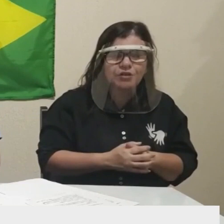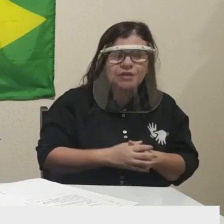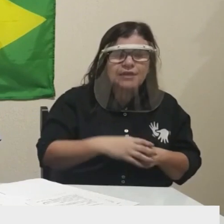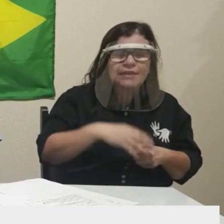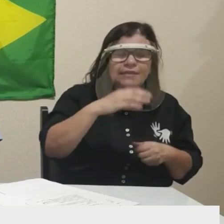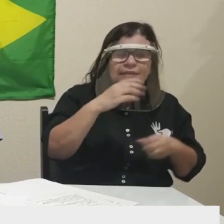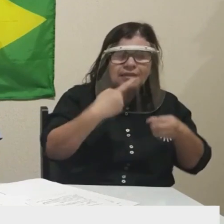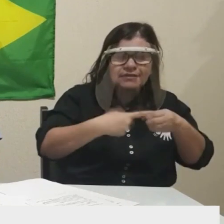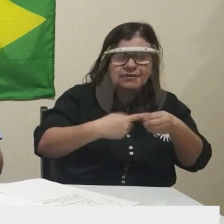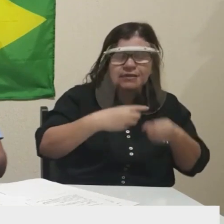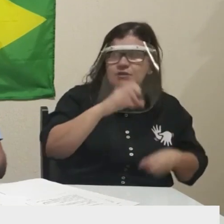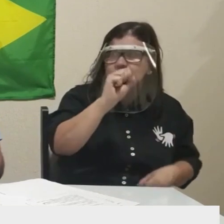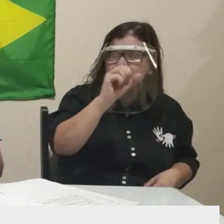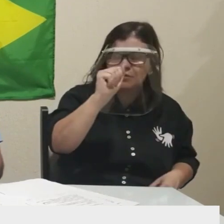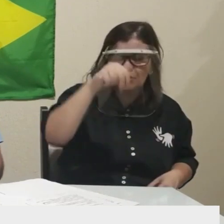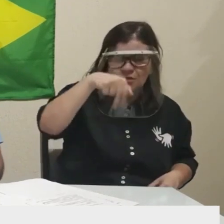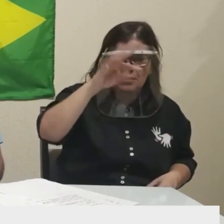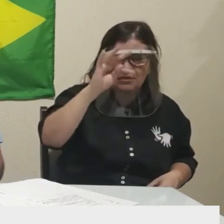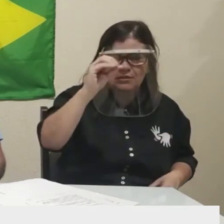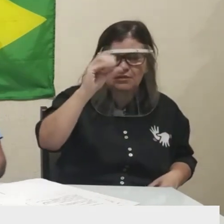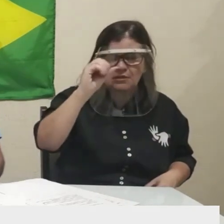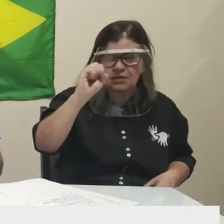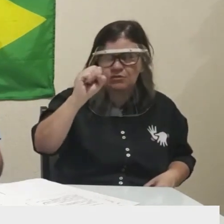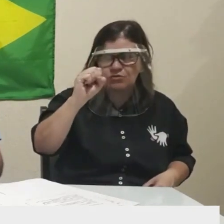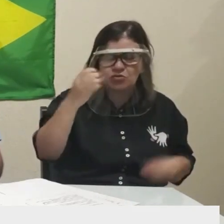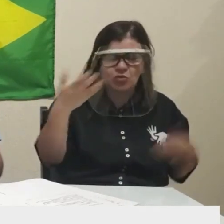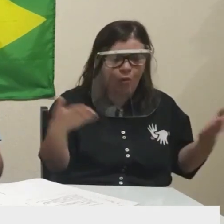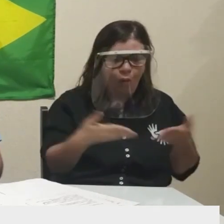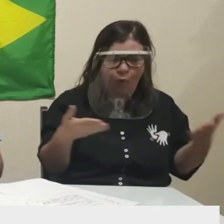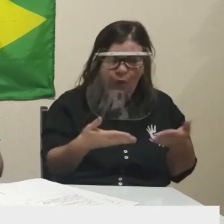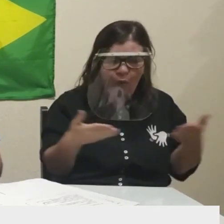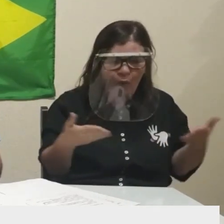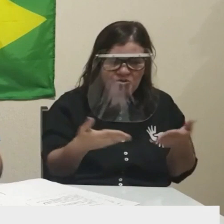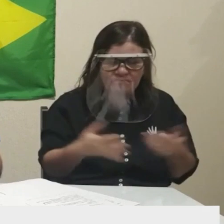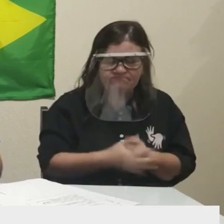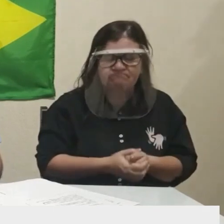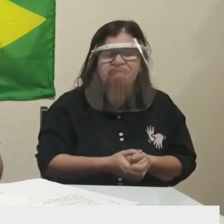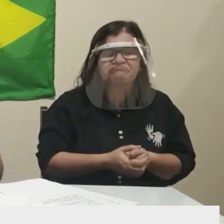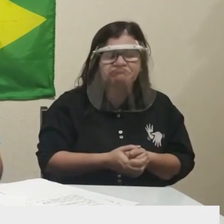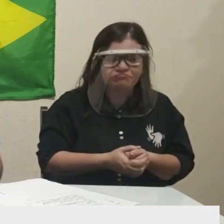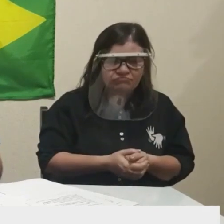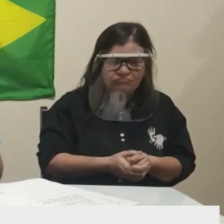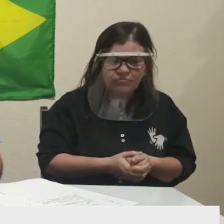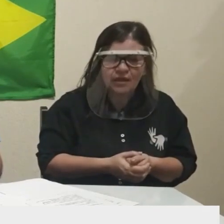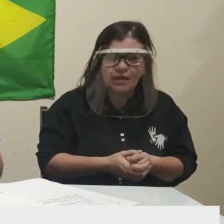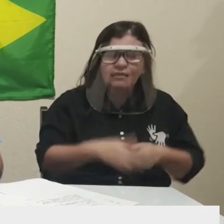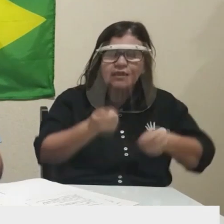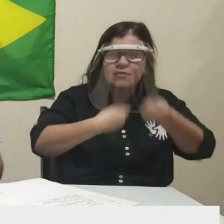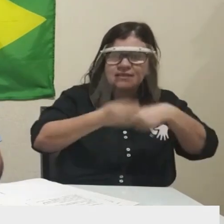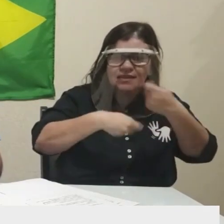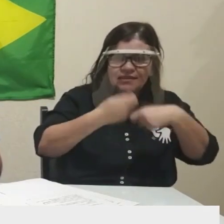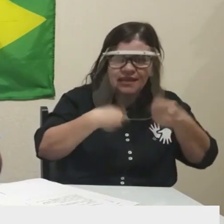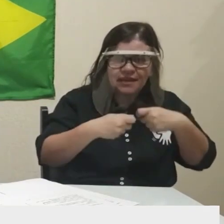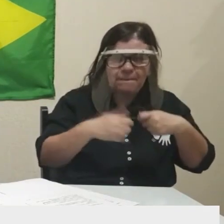uma briga partidária. Hoje, o Tarcísio montou uma secretaria dentro do Ministério para prevenir